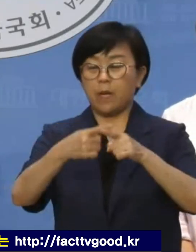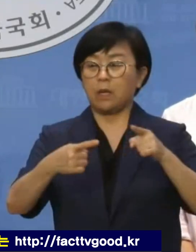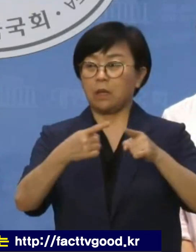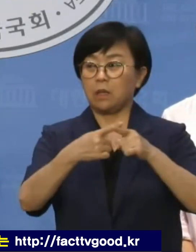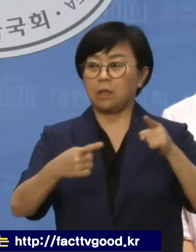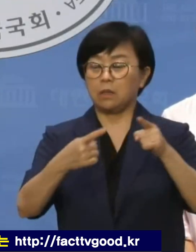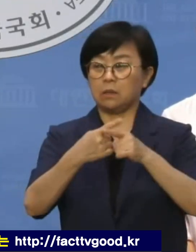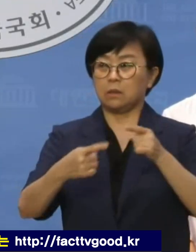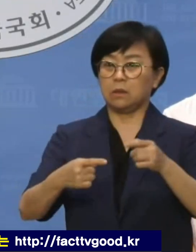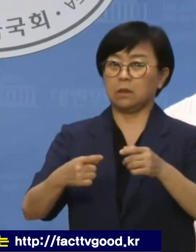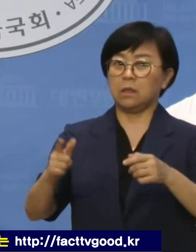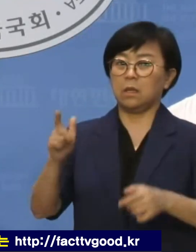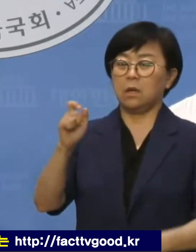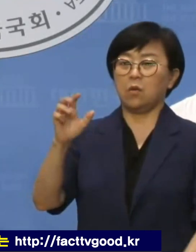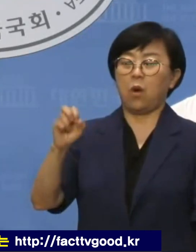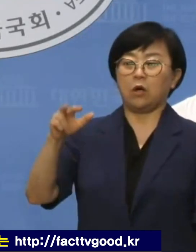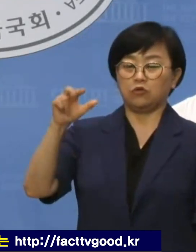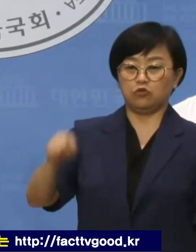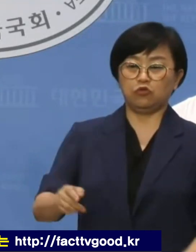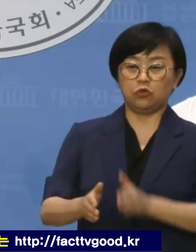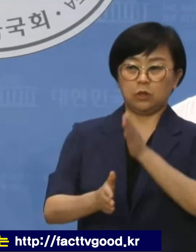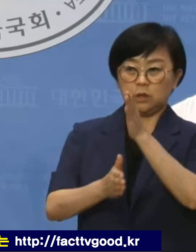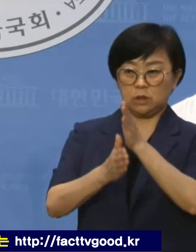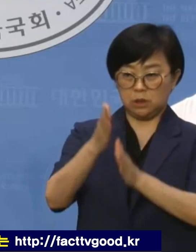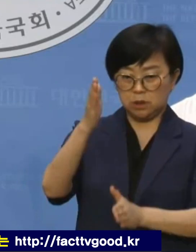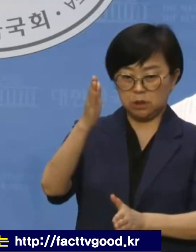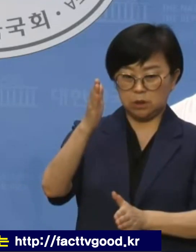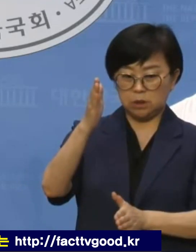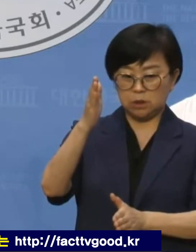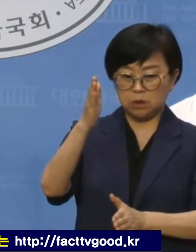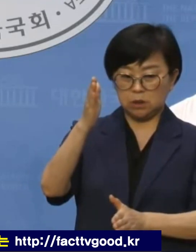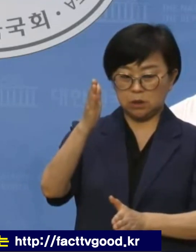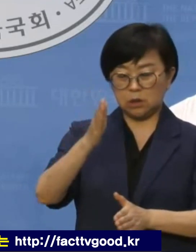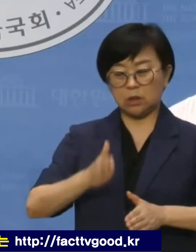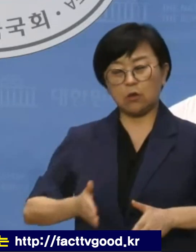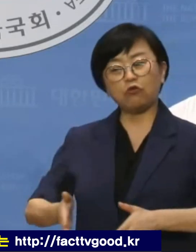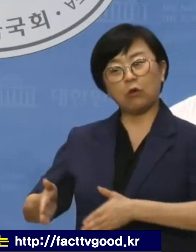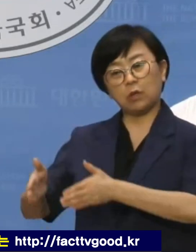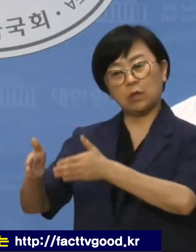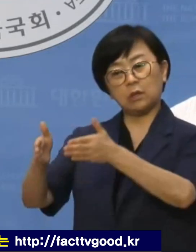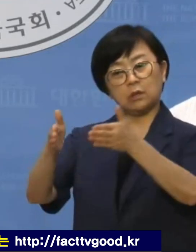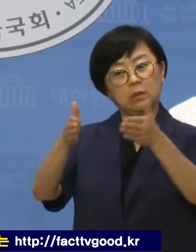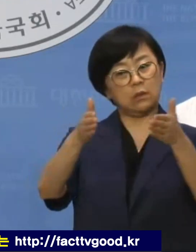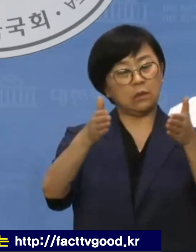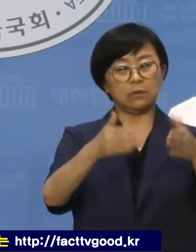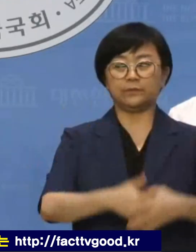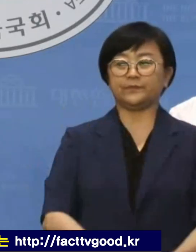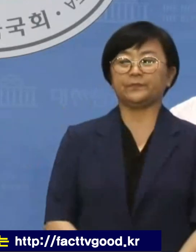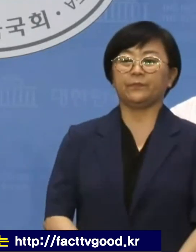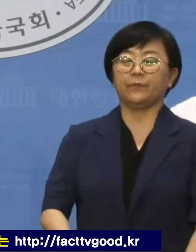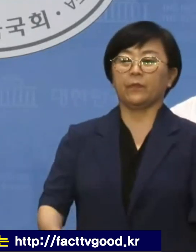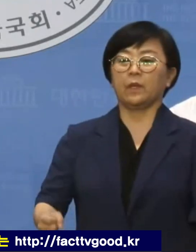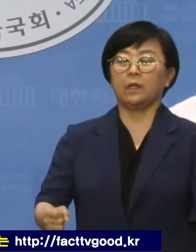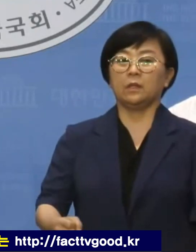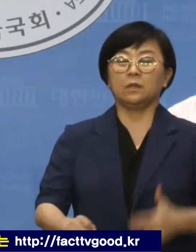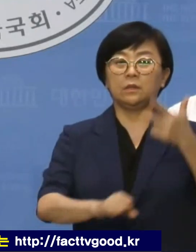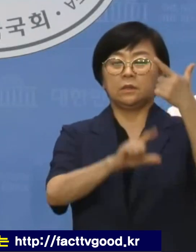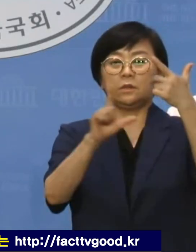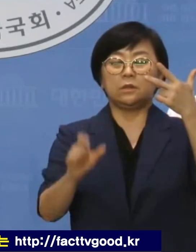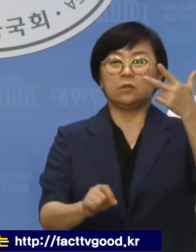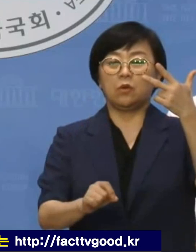저희 광주시 태촌면과 남정면 을 지나게 되어 있습니다. 한 달 전인 7월